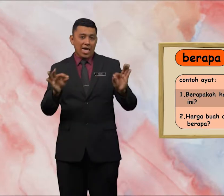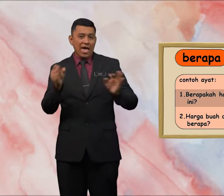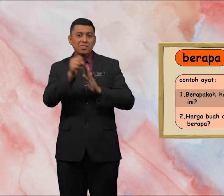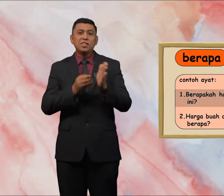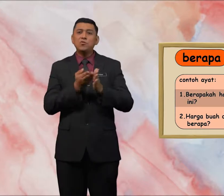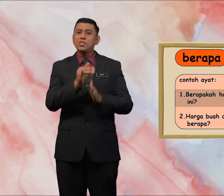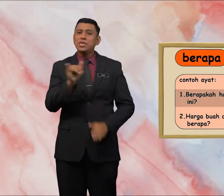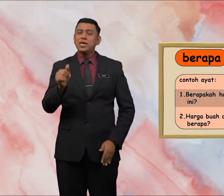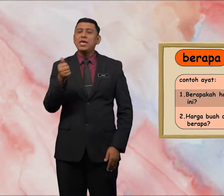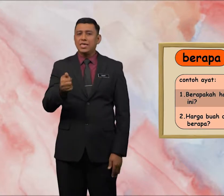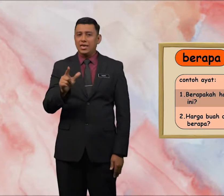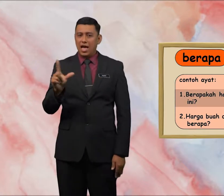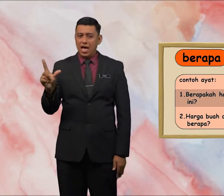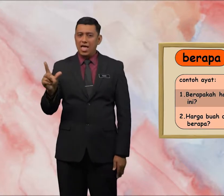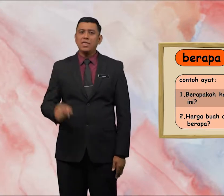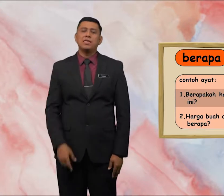Ayat seterusnya ialah